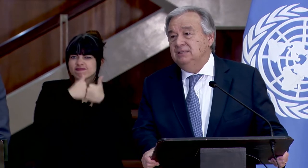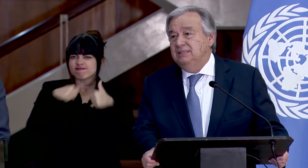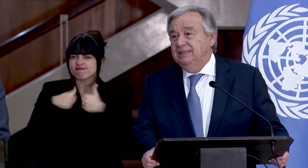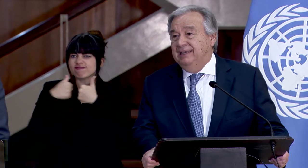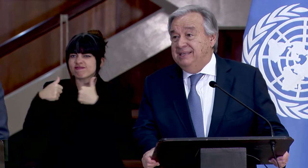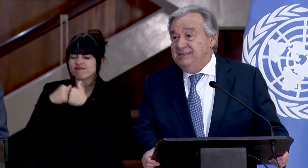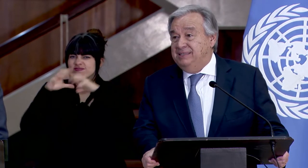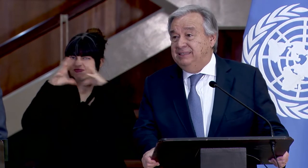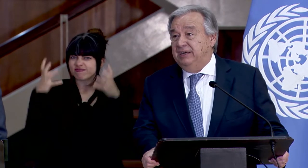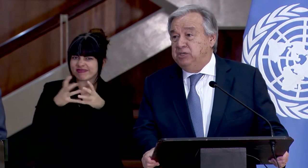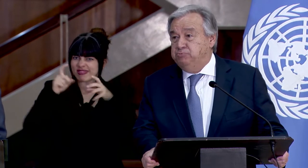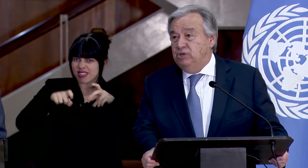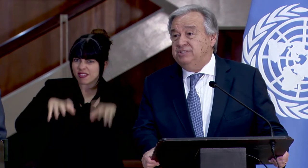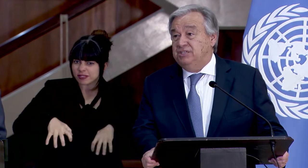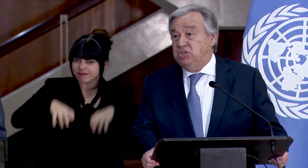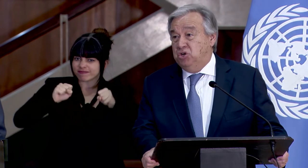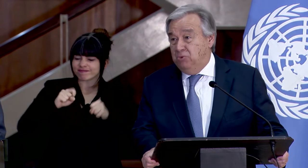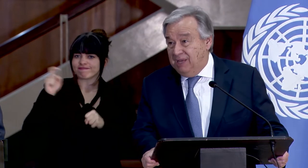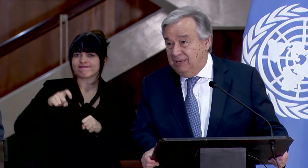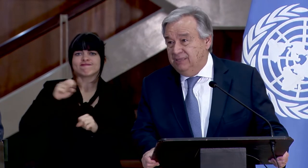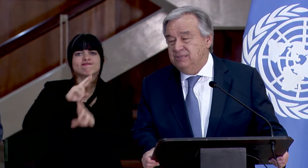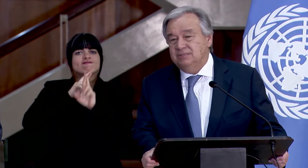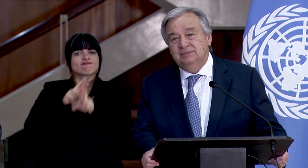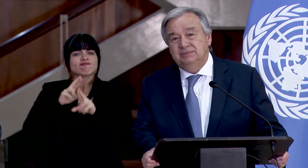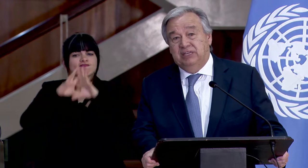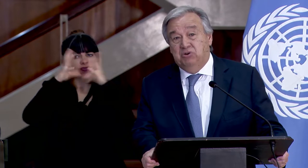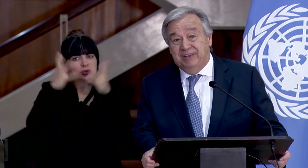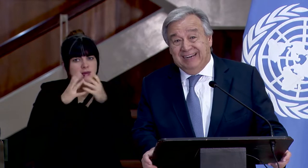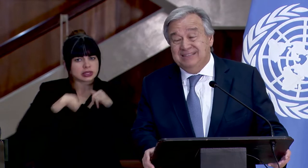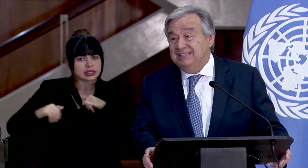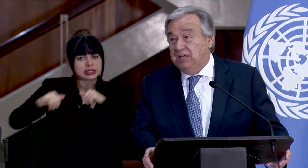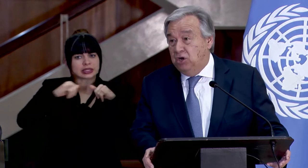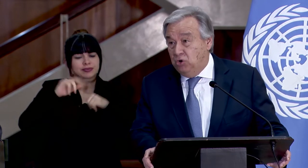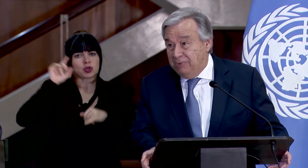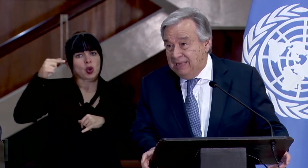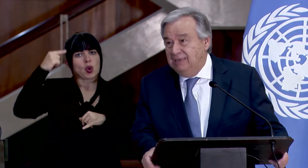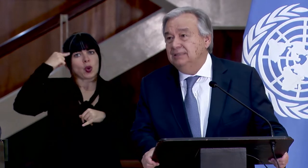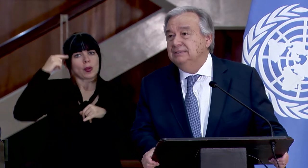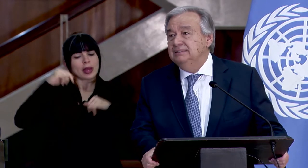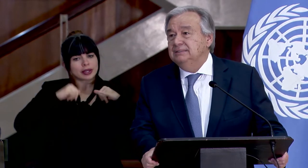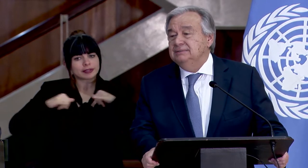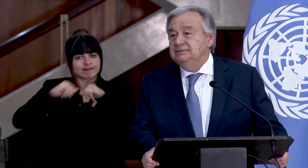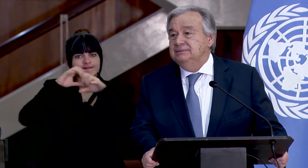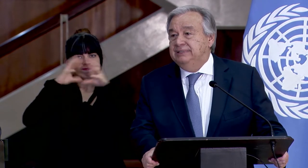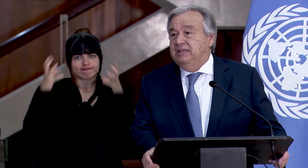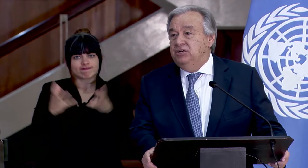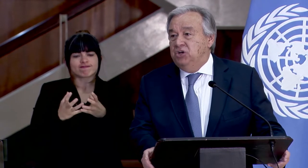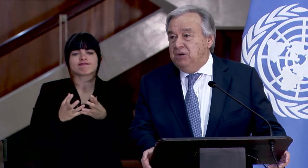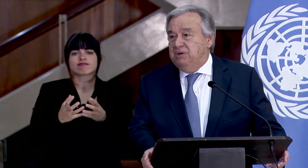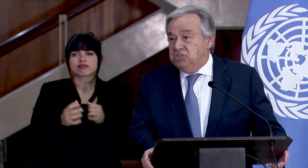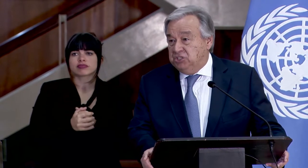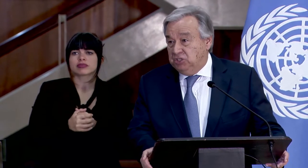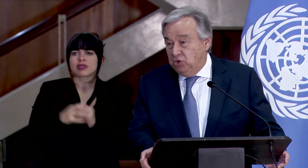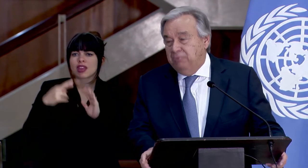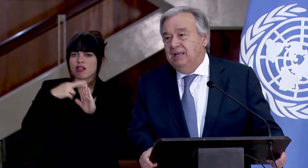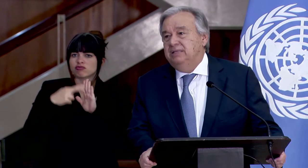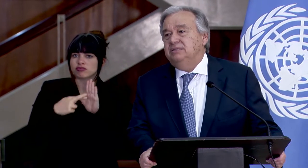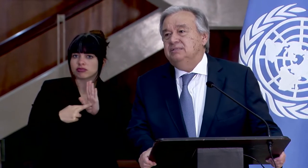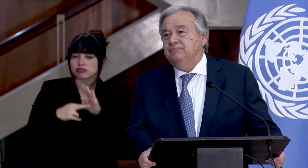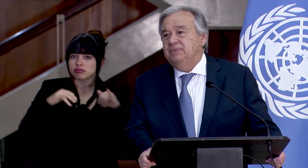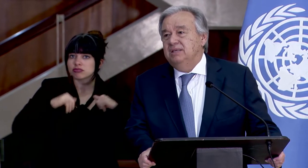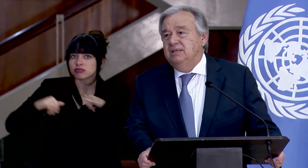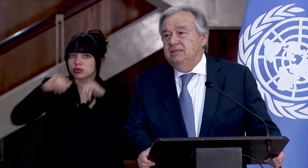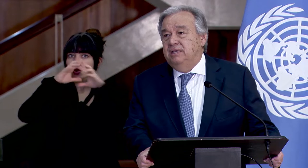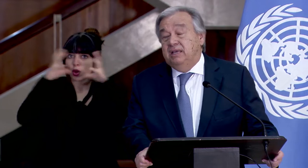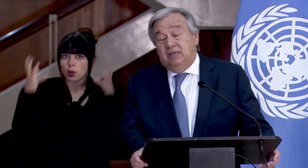globales que necesitan respuestas globales, de gobernanza global, de normas